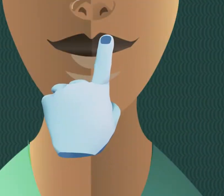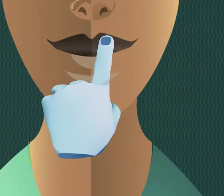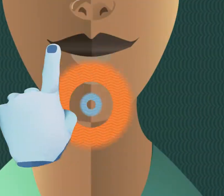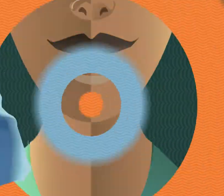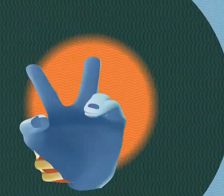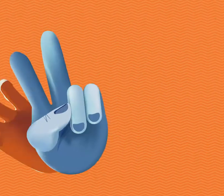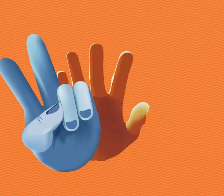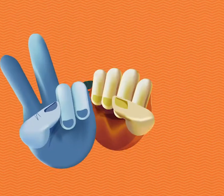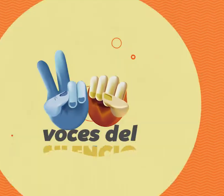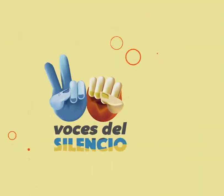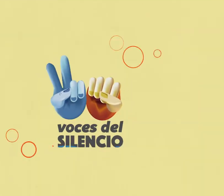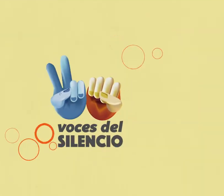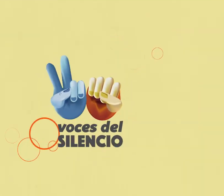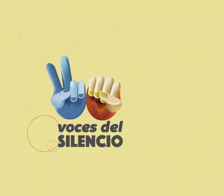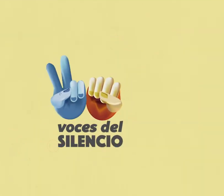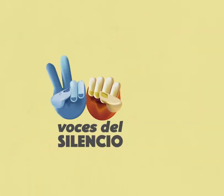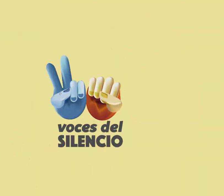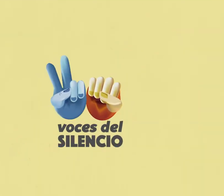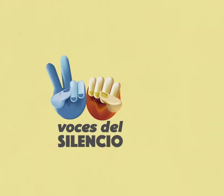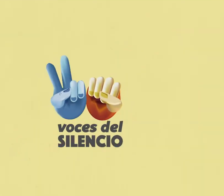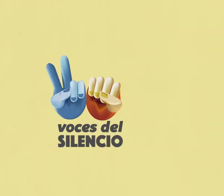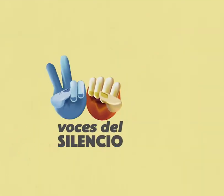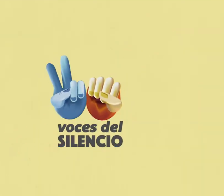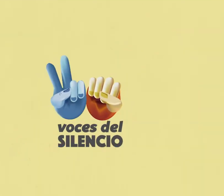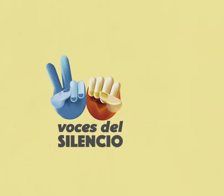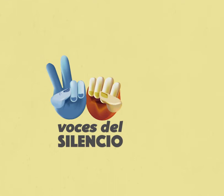y y